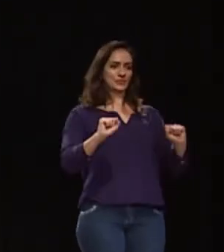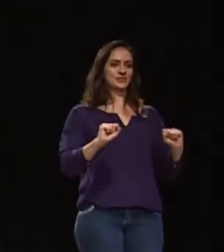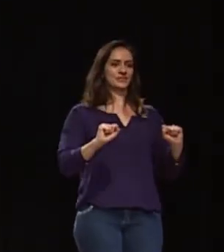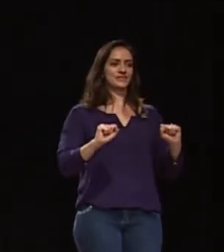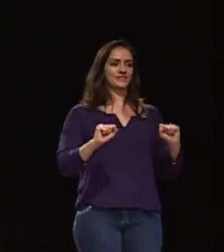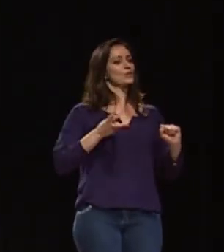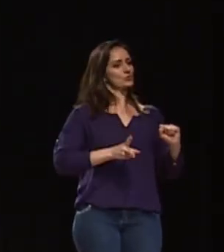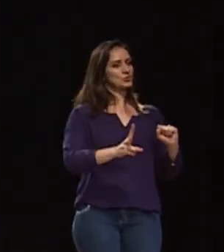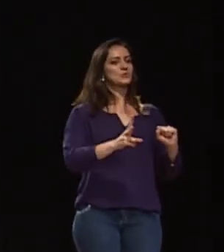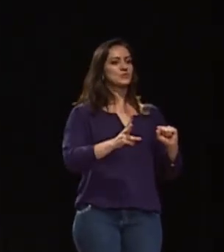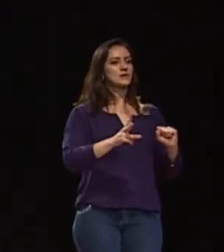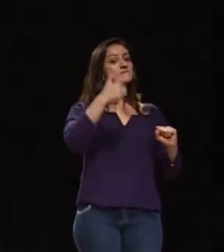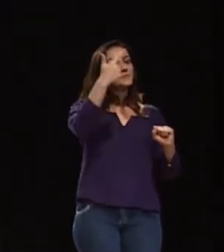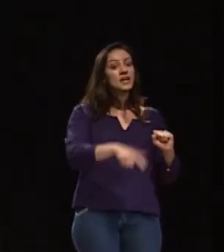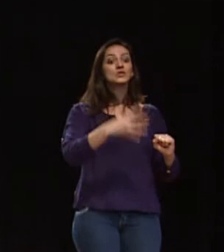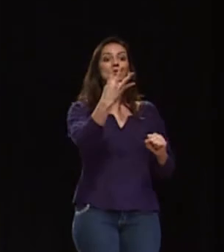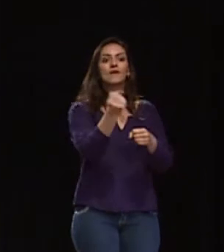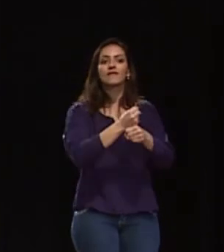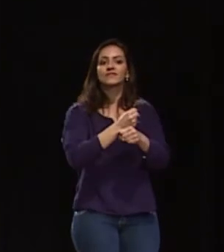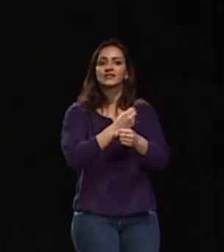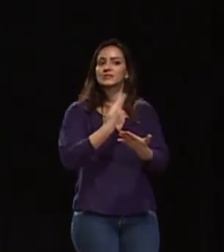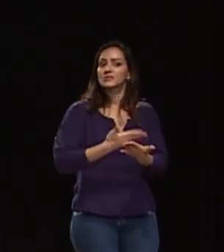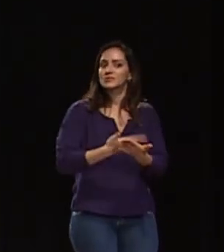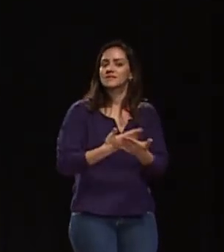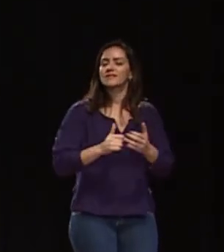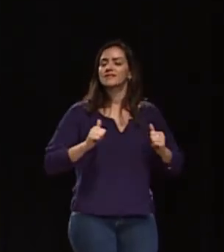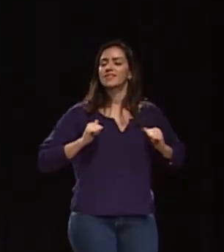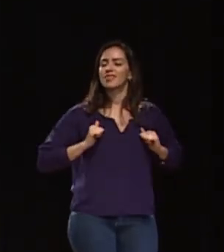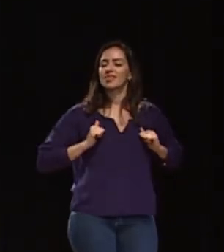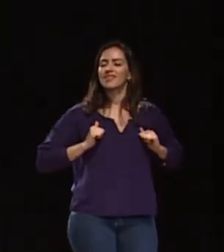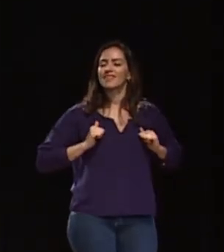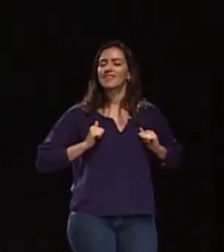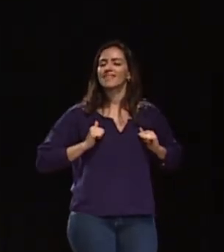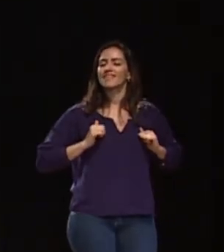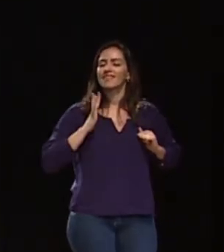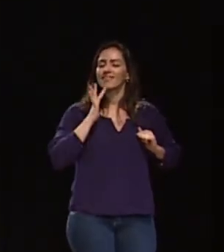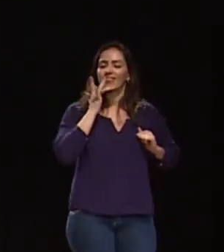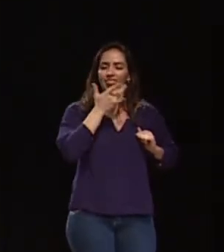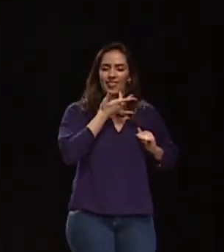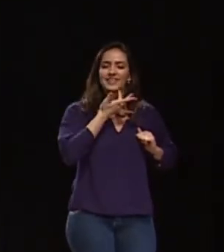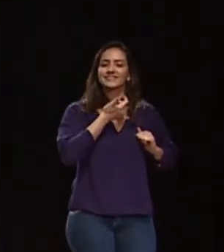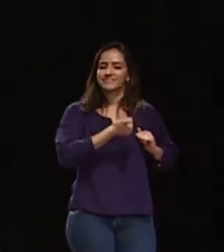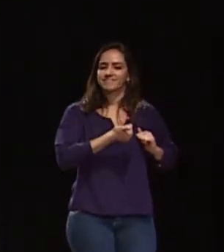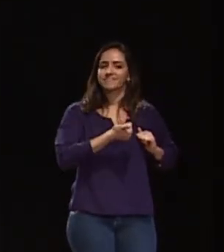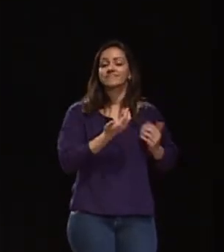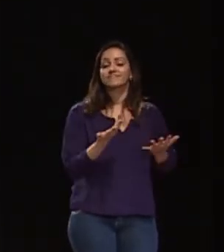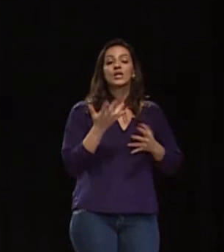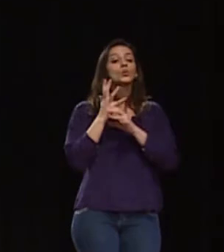ainda com aquele conforto linguístico de anos da nossa escolarização, e aí vamos estudar por mais 4 anos naquele conforto linguístico que a